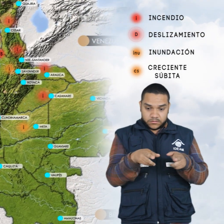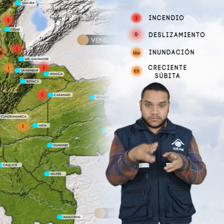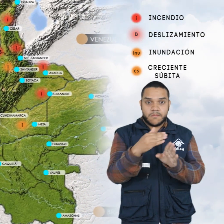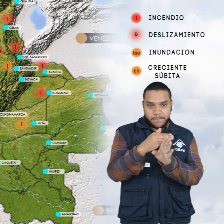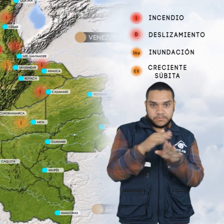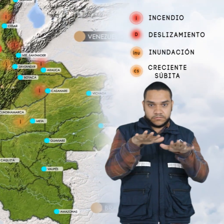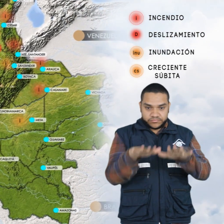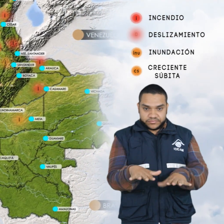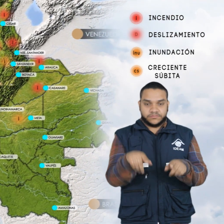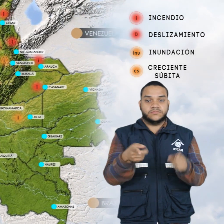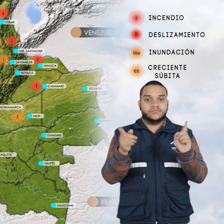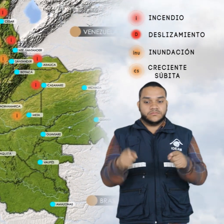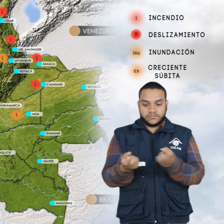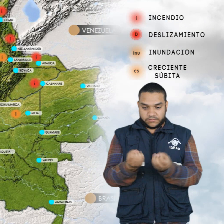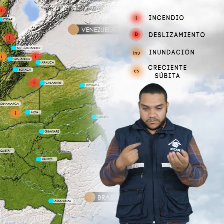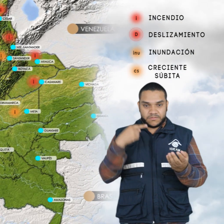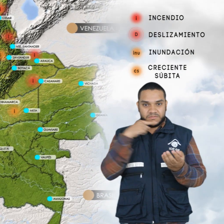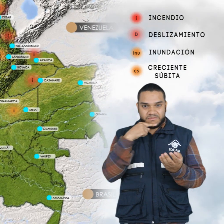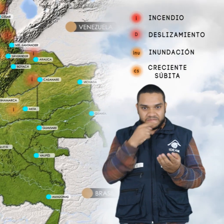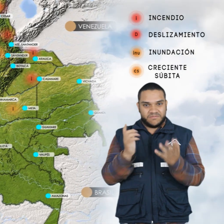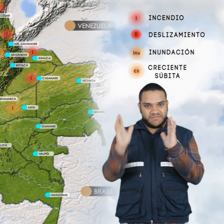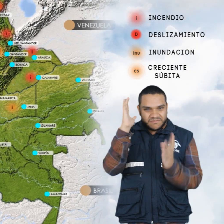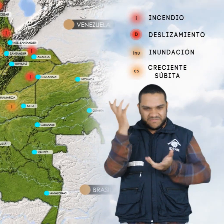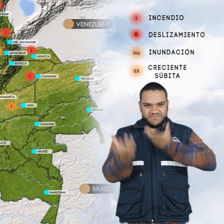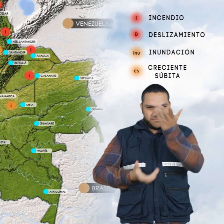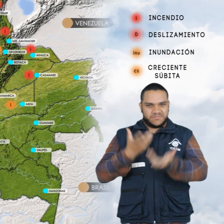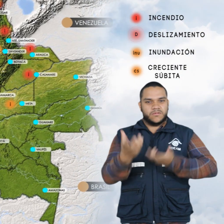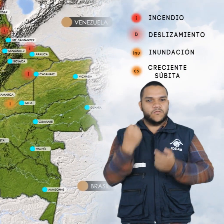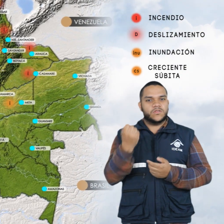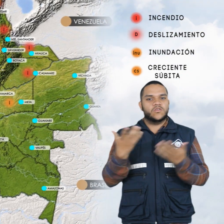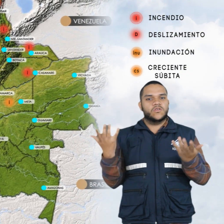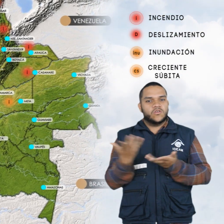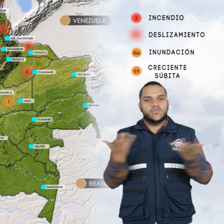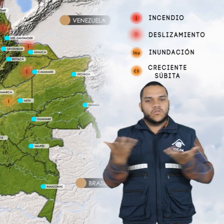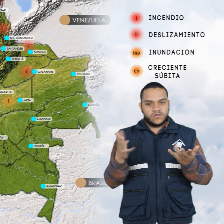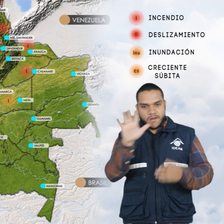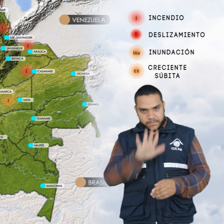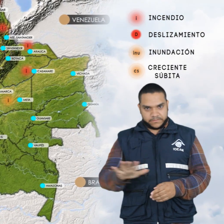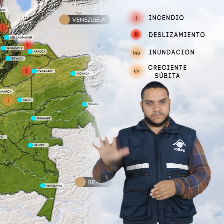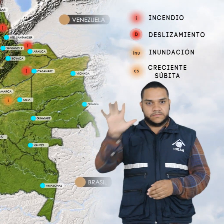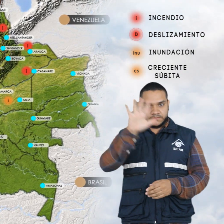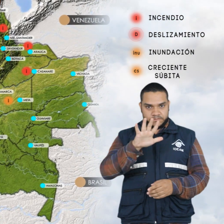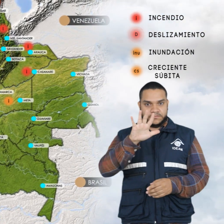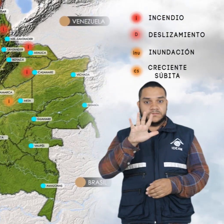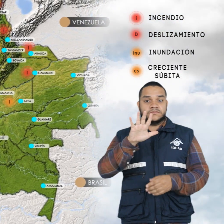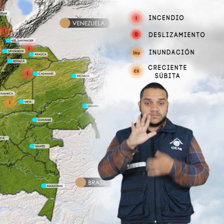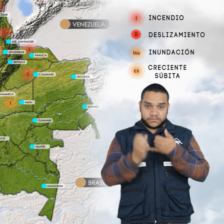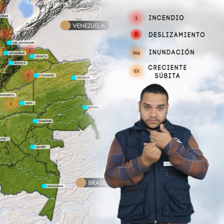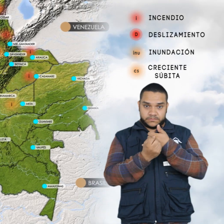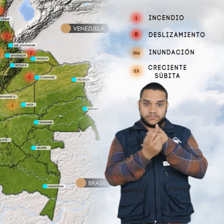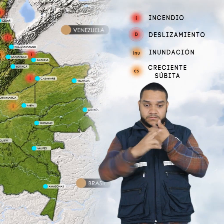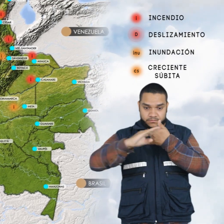por incendios de la cobertura vegetal permanecen varios sectores de bosques, cultivos y pastos localizados en las regiones